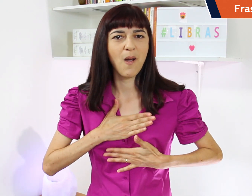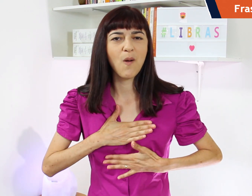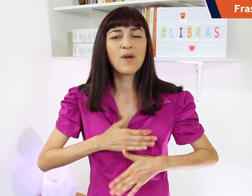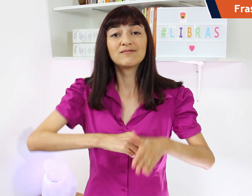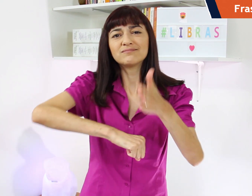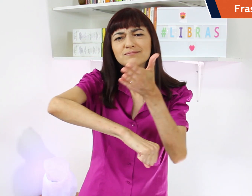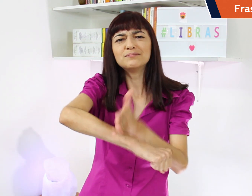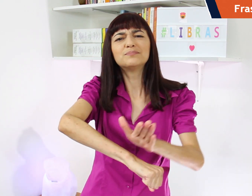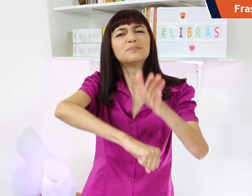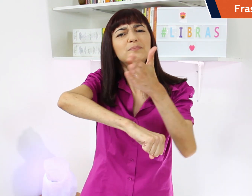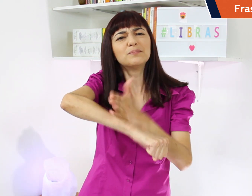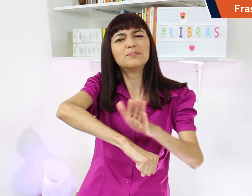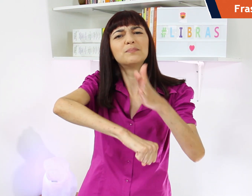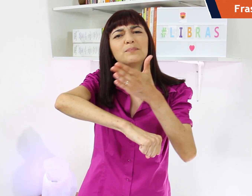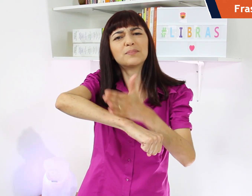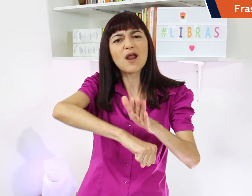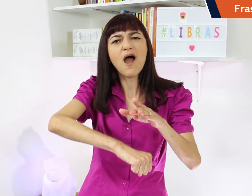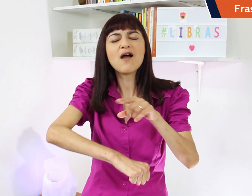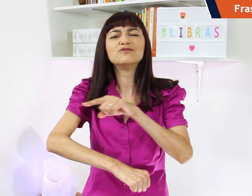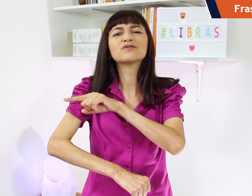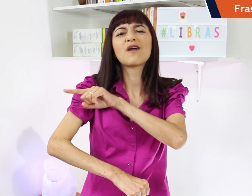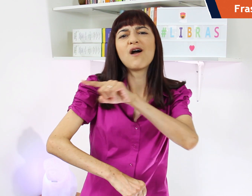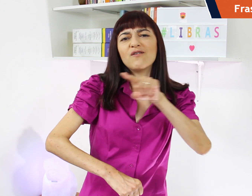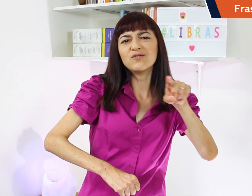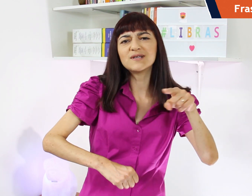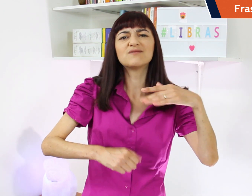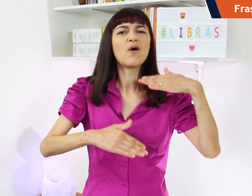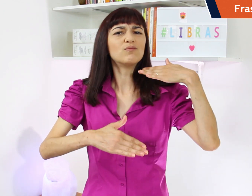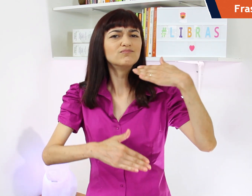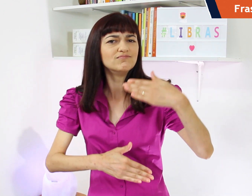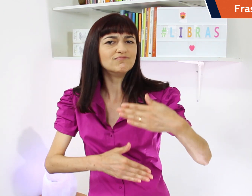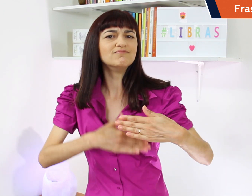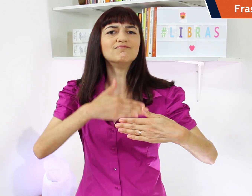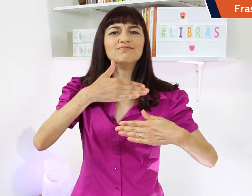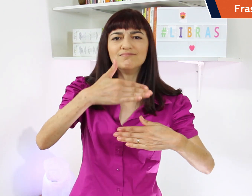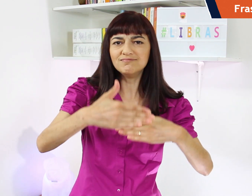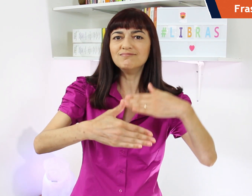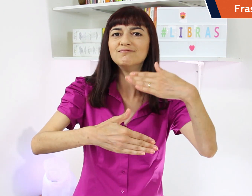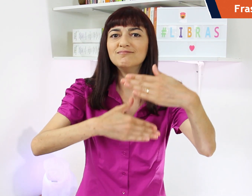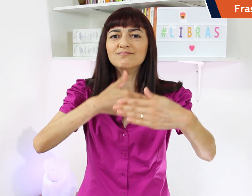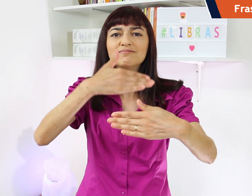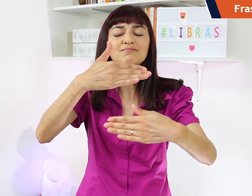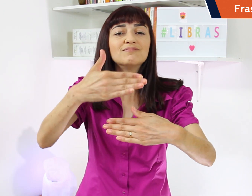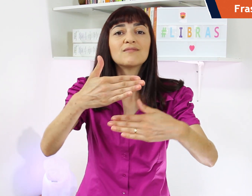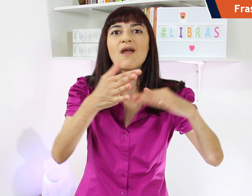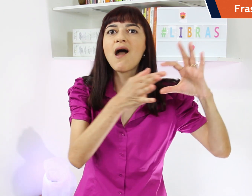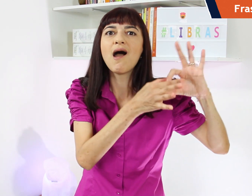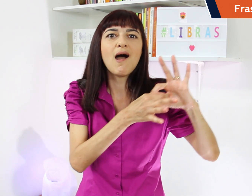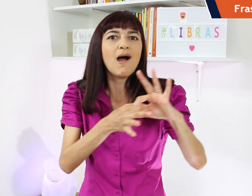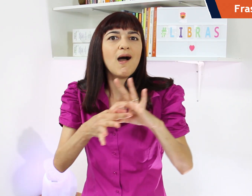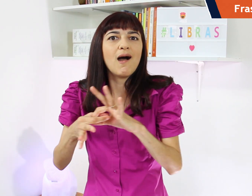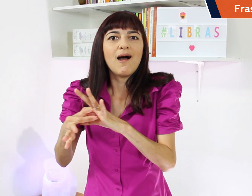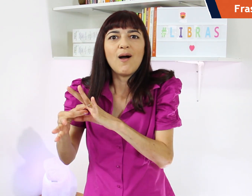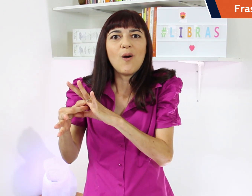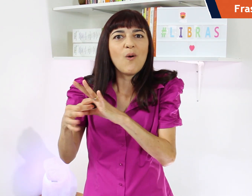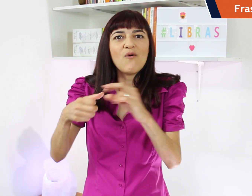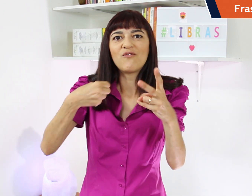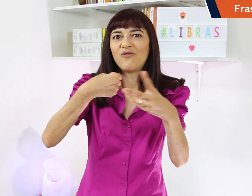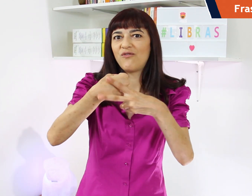calmos, que com o tempo, com prática, vocês vão pegando todas as informações e vão aprendendo novos sinais. Mas sempre fiquem